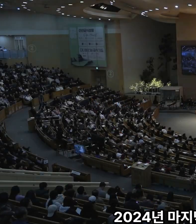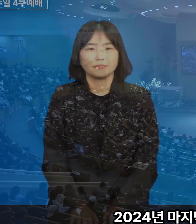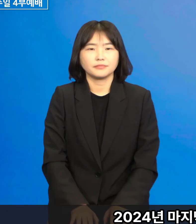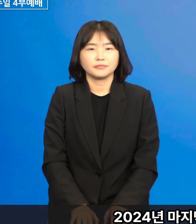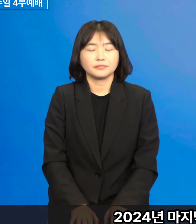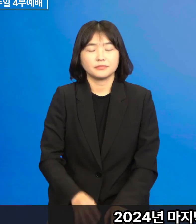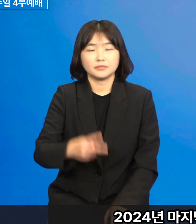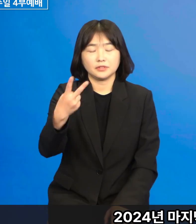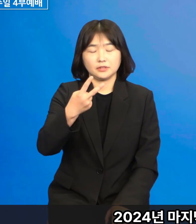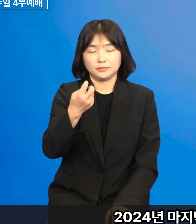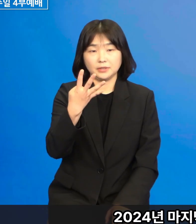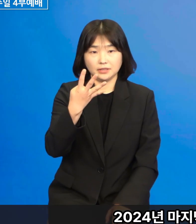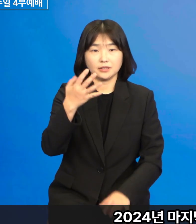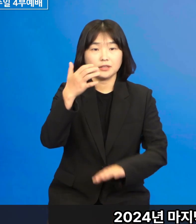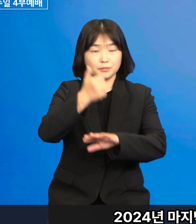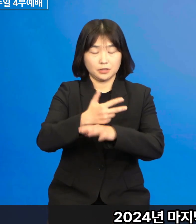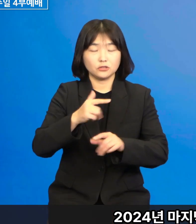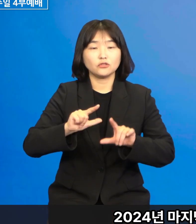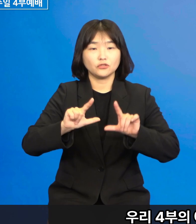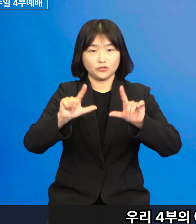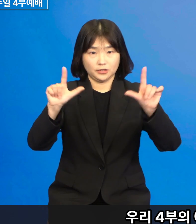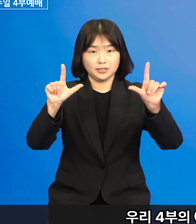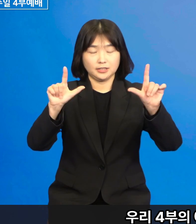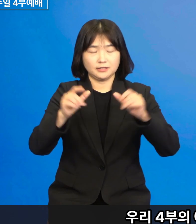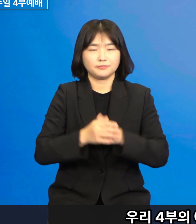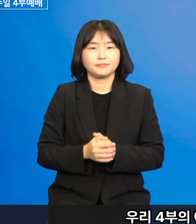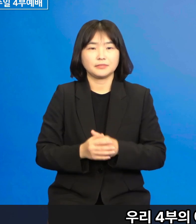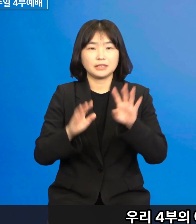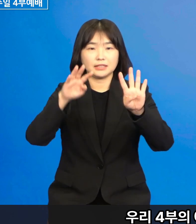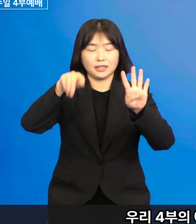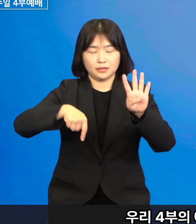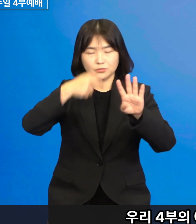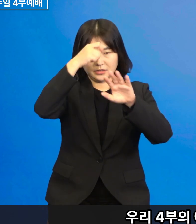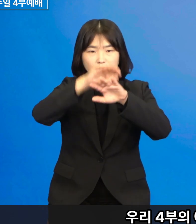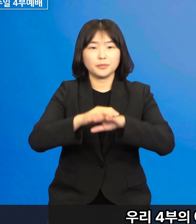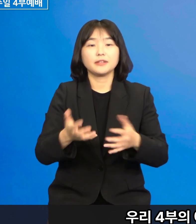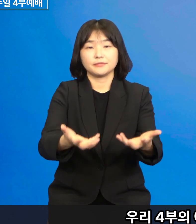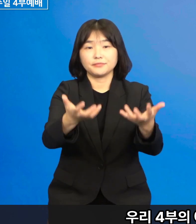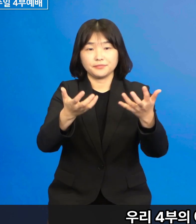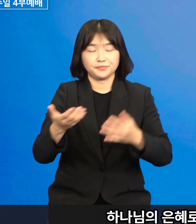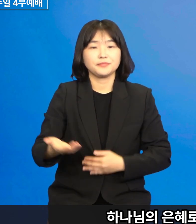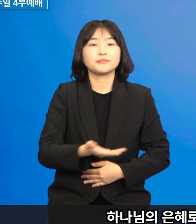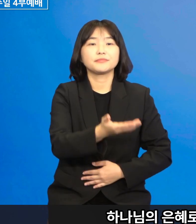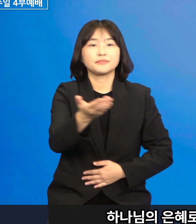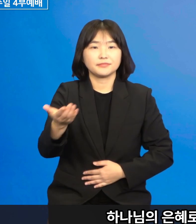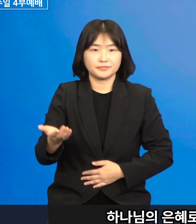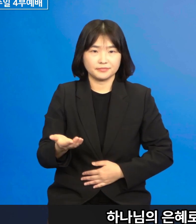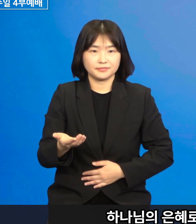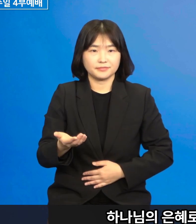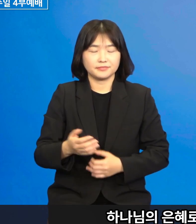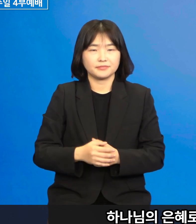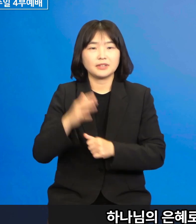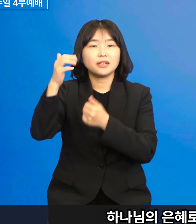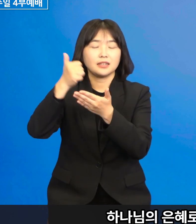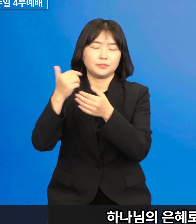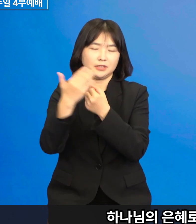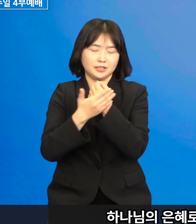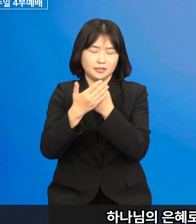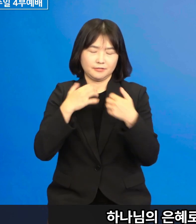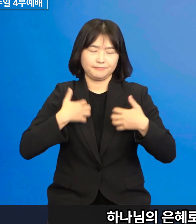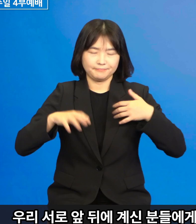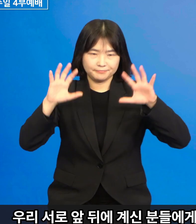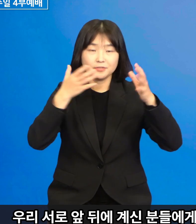네, 2024년 마지막 주일이 되었습니다. 우리 사부에 예배 오신 여러분들 하나님의 은혜로